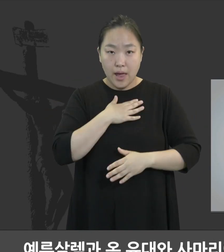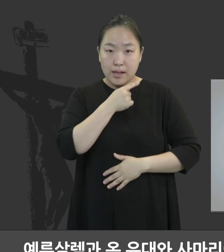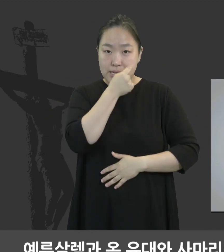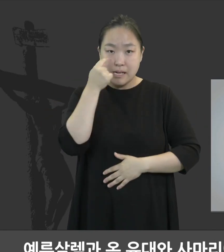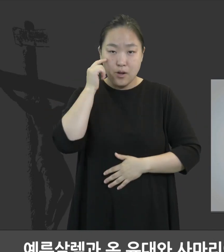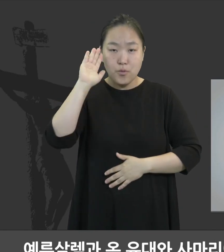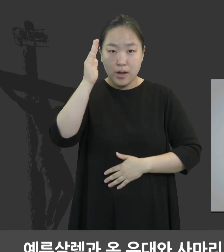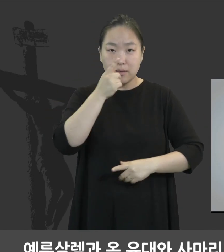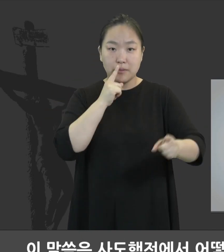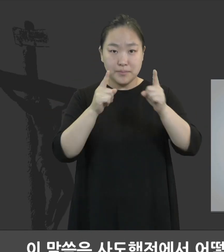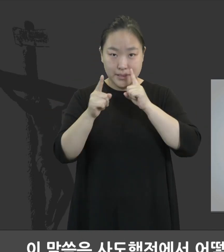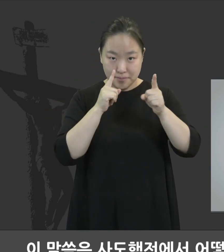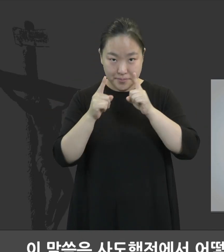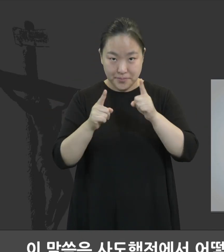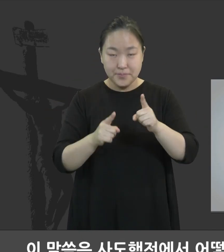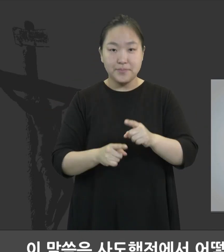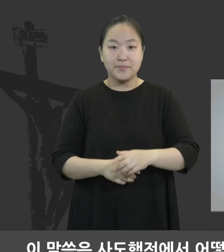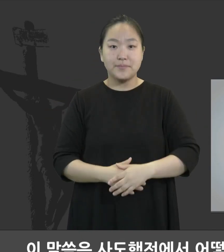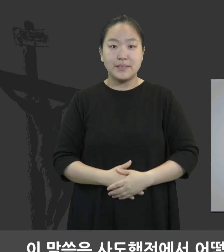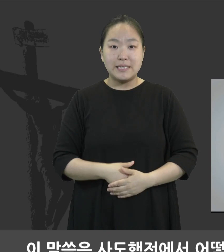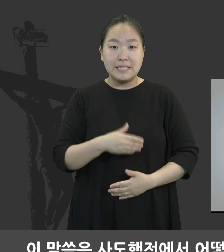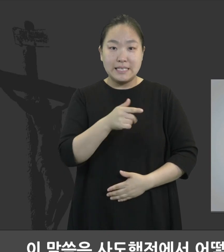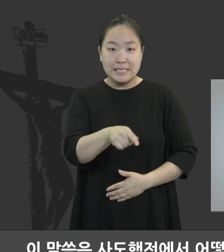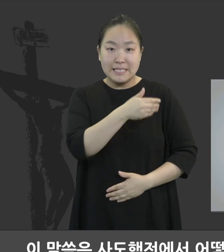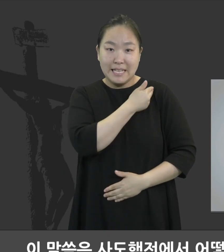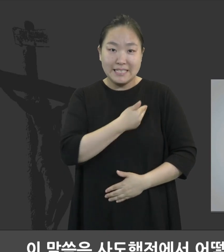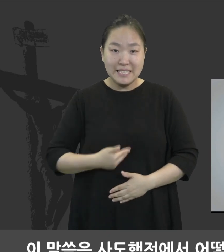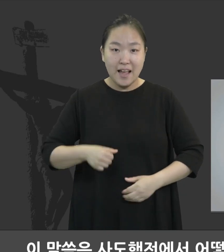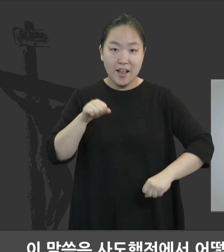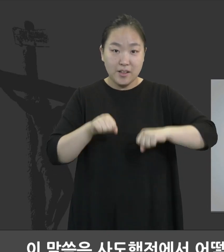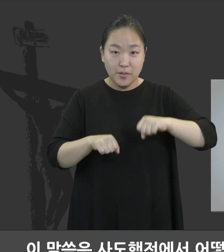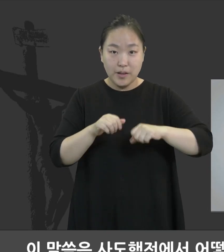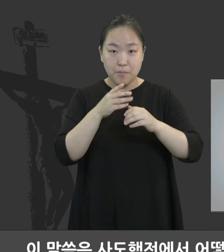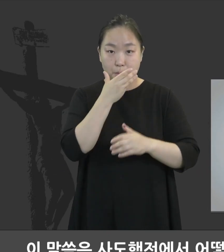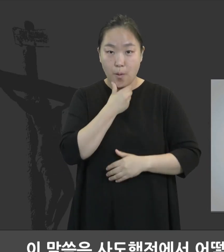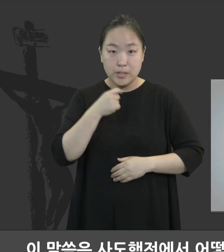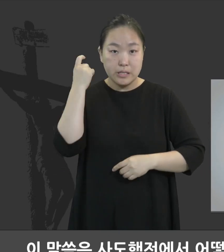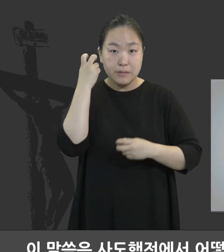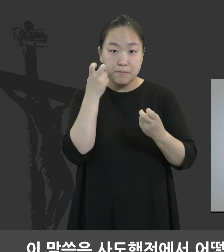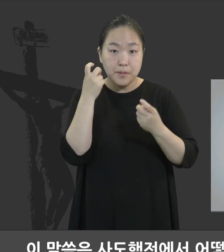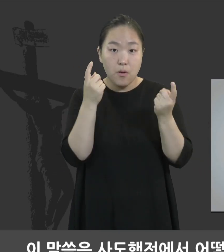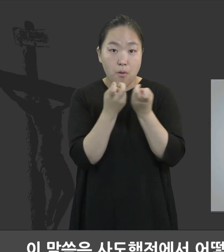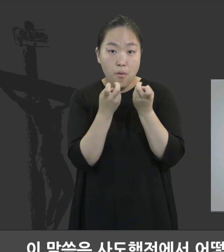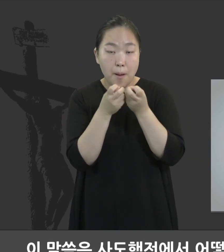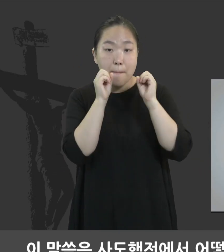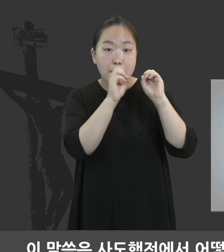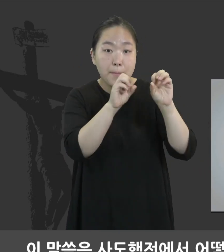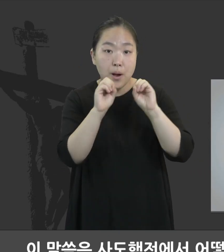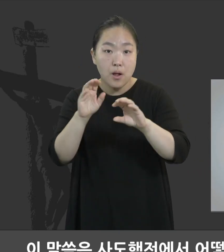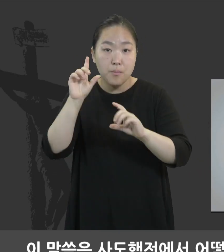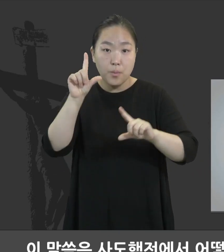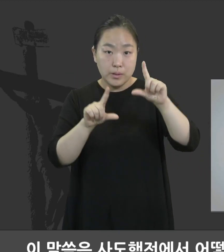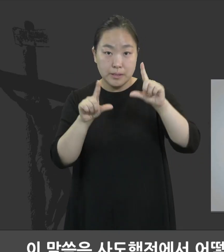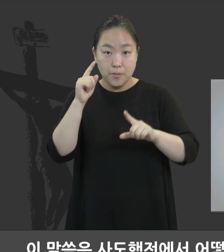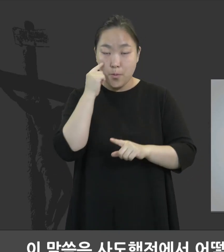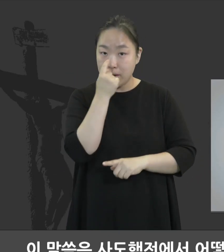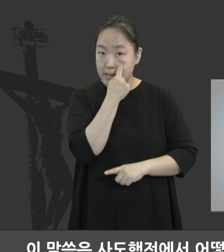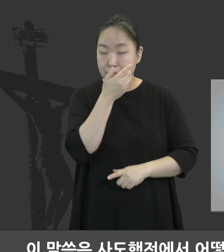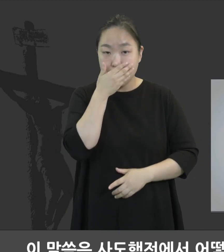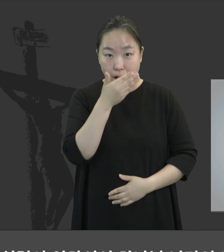하시니라. 이 말씀은 사도행전에서 어떻게 복음이 전파되는지 그 윤곽을